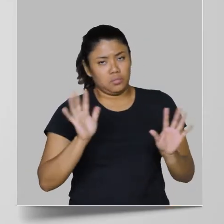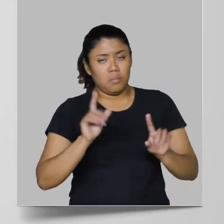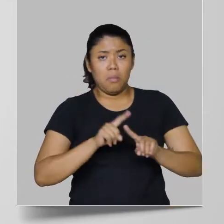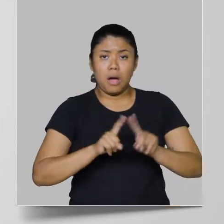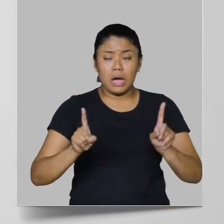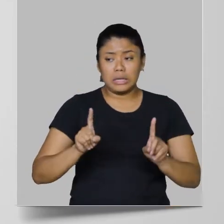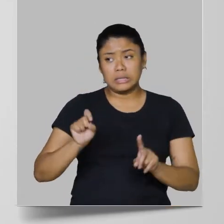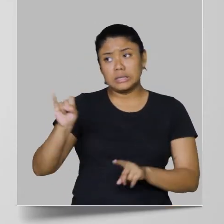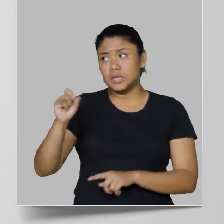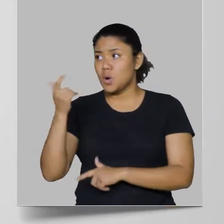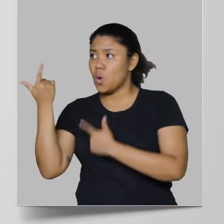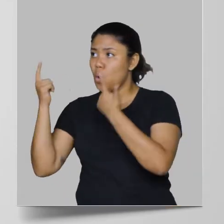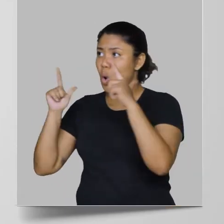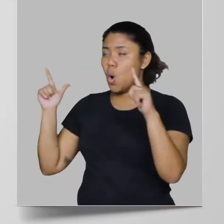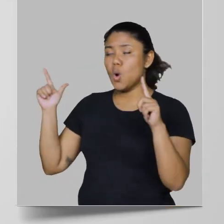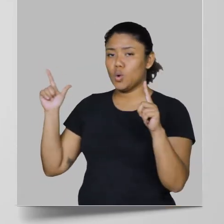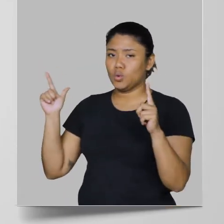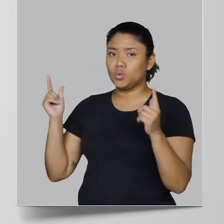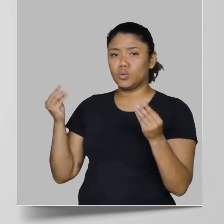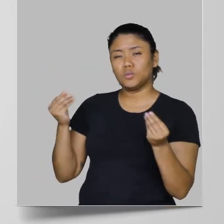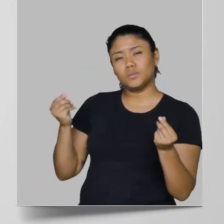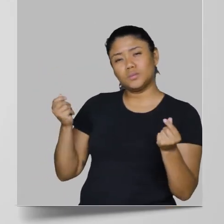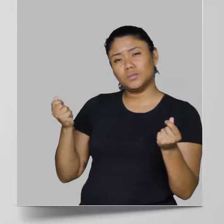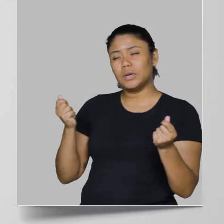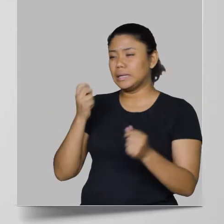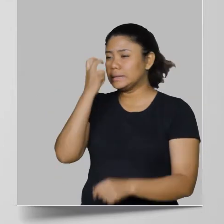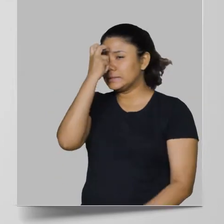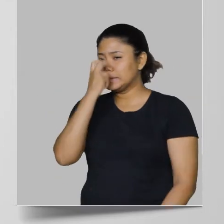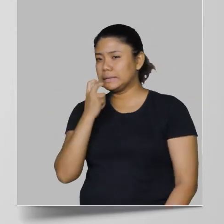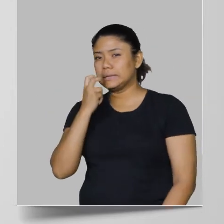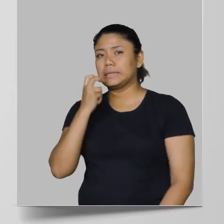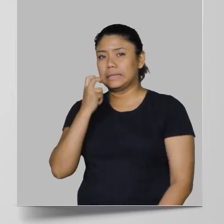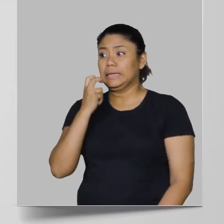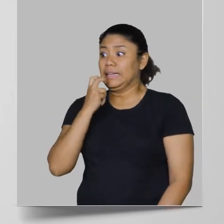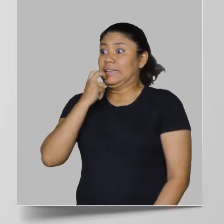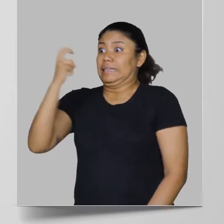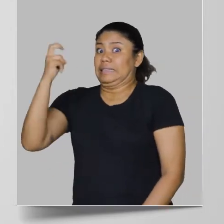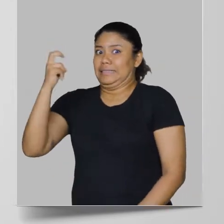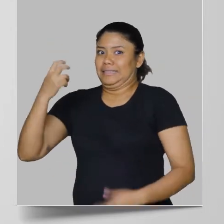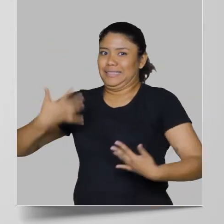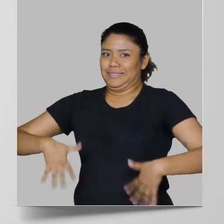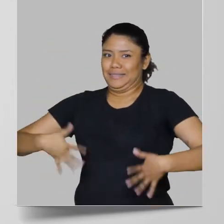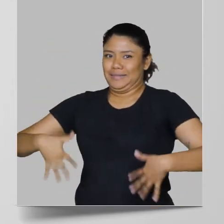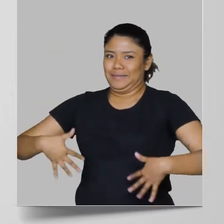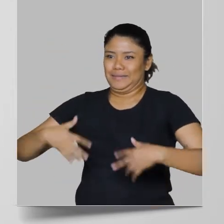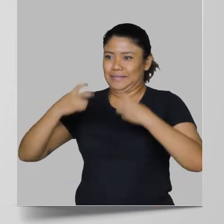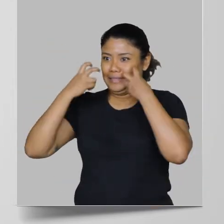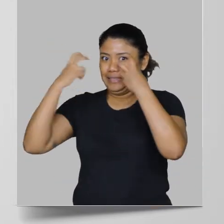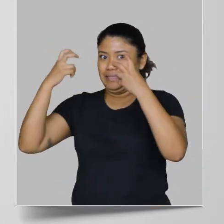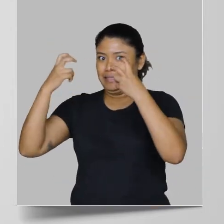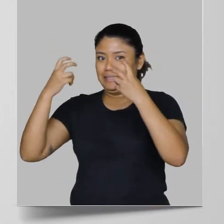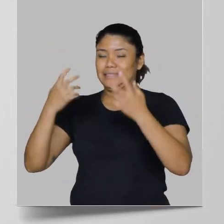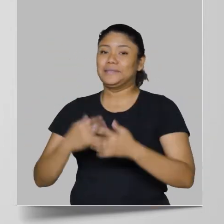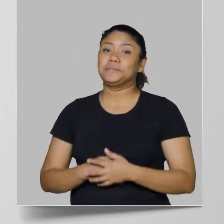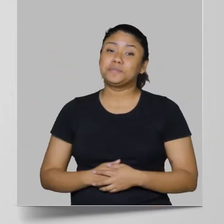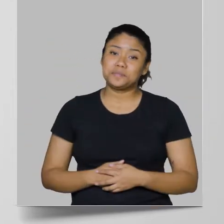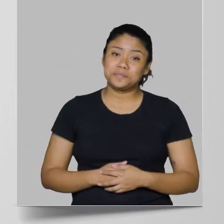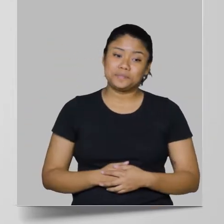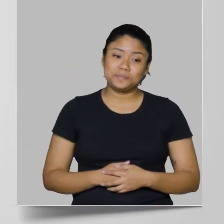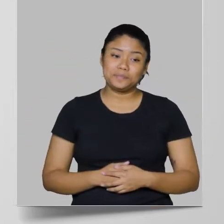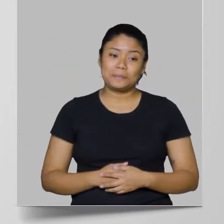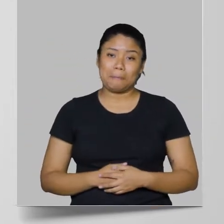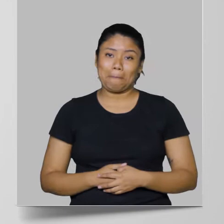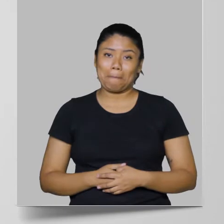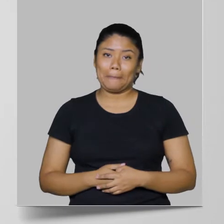quando não, digamos que a cegueira grita. É uma questão que acaba sendo